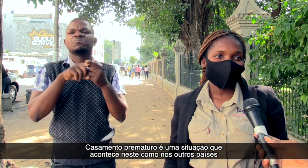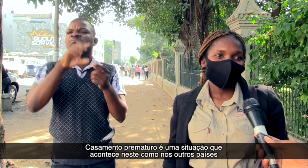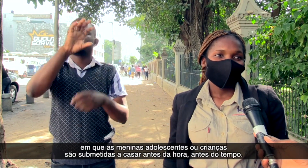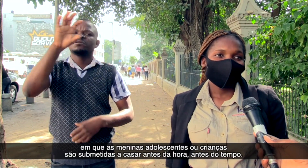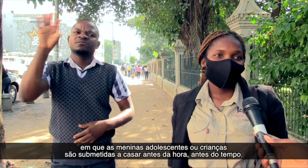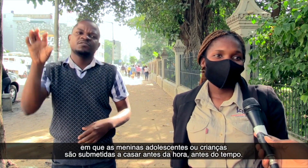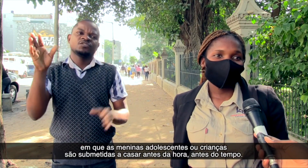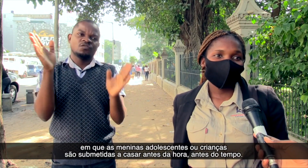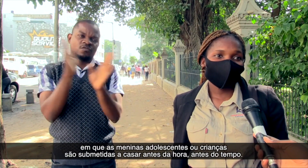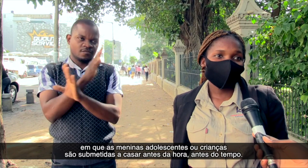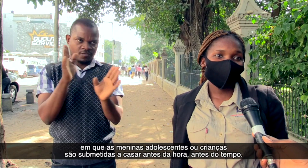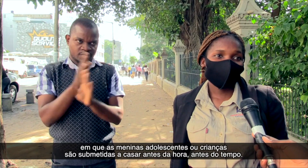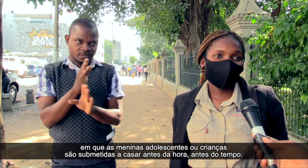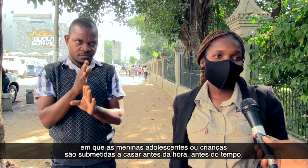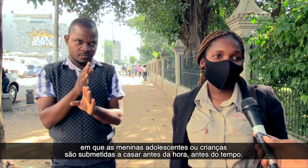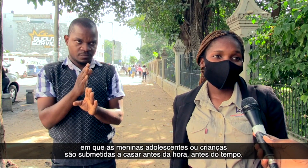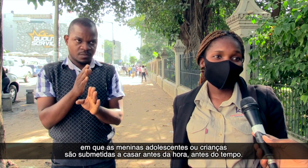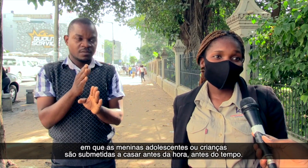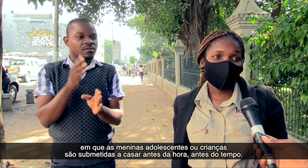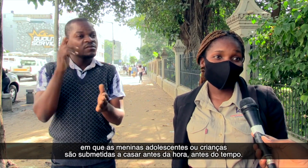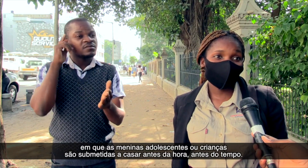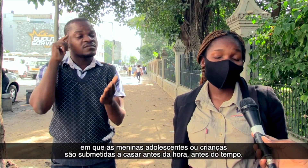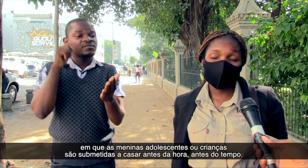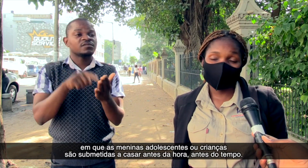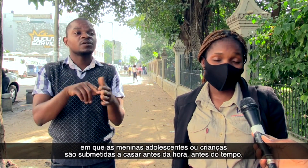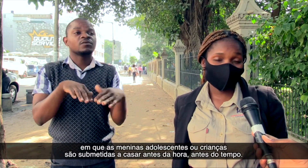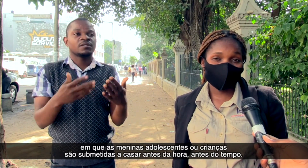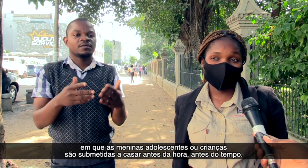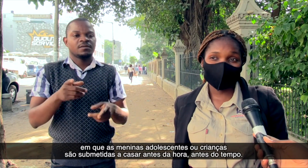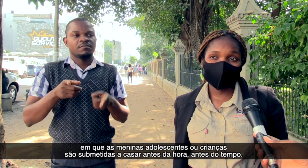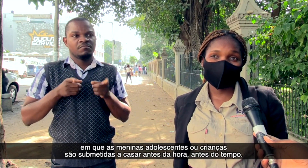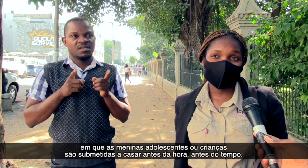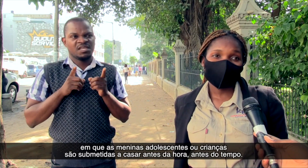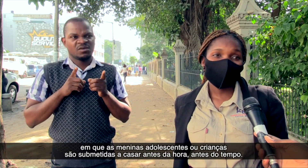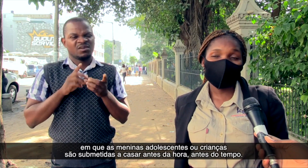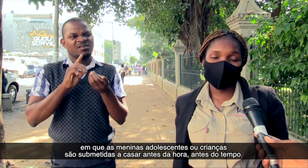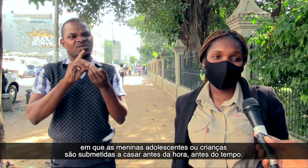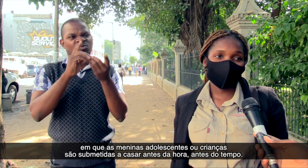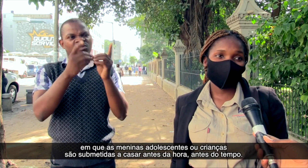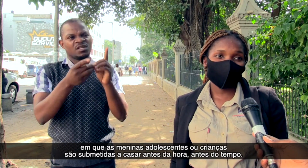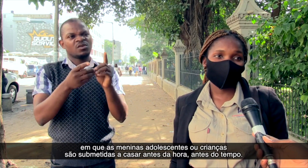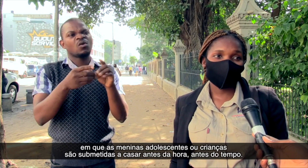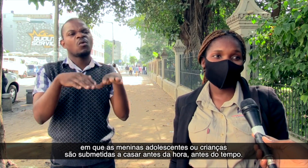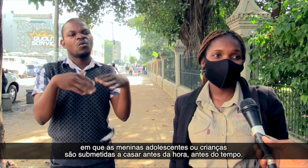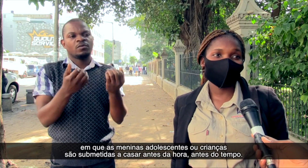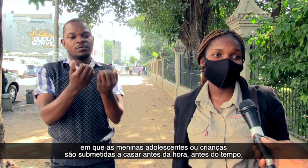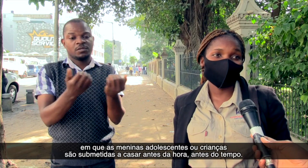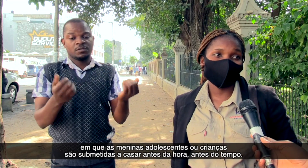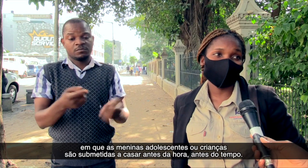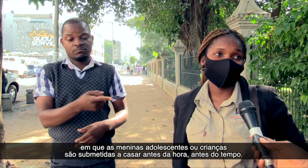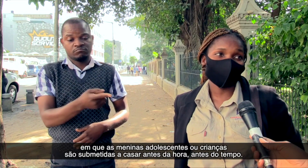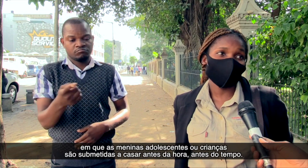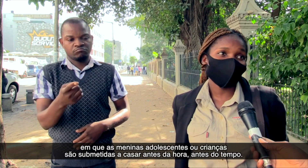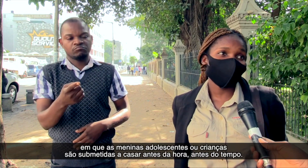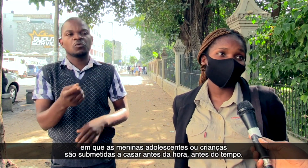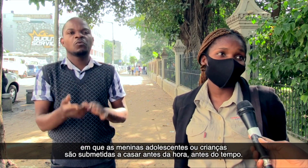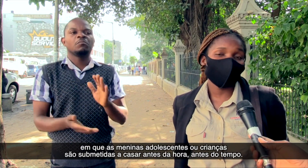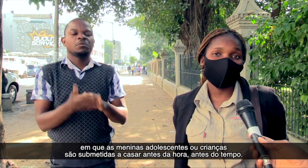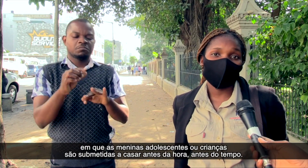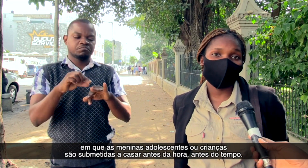né, em que as meninas, adolescentes ou crianças mesmo são submetidas a